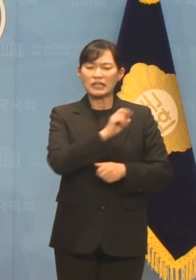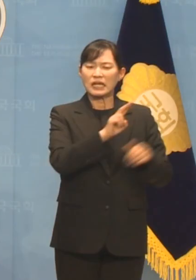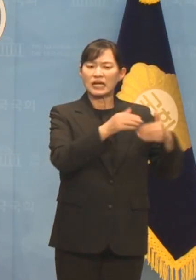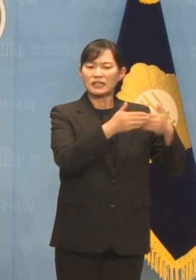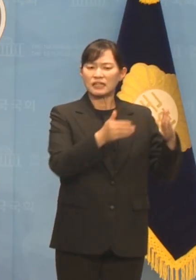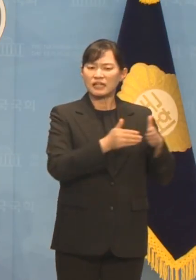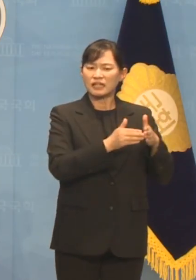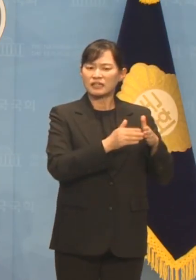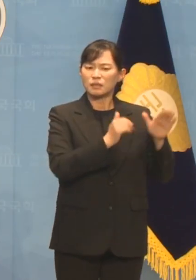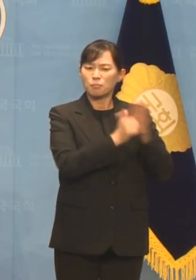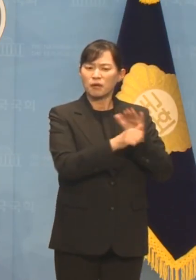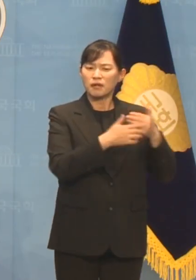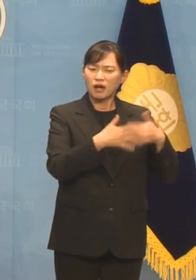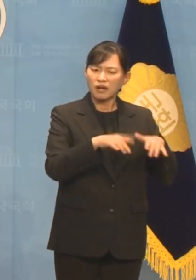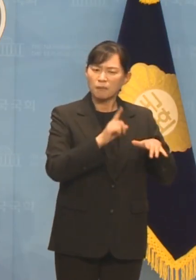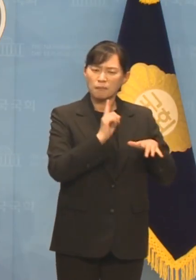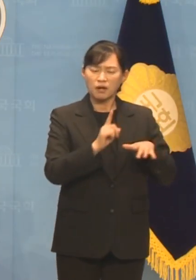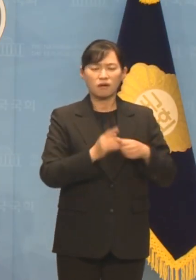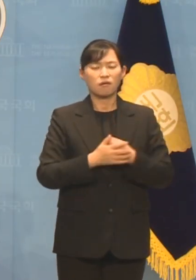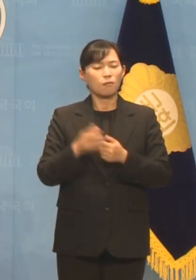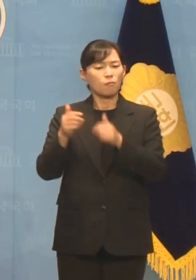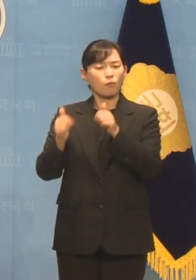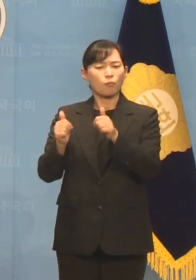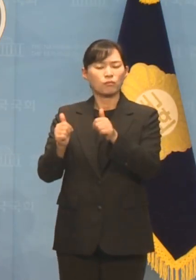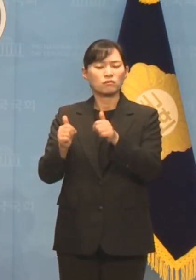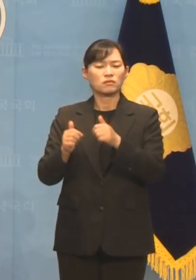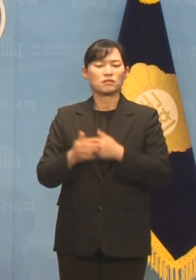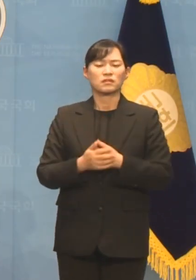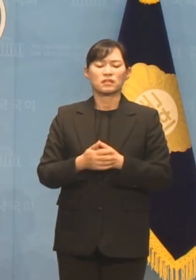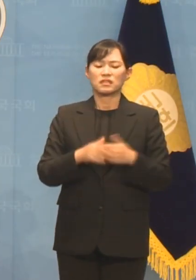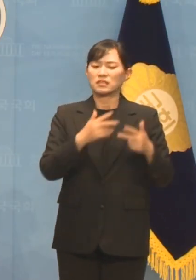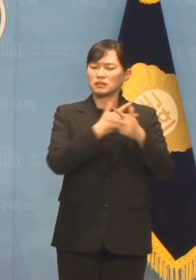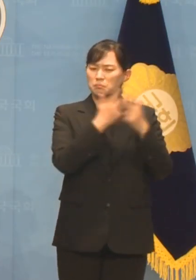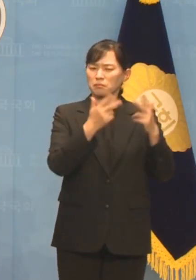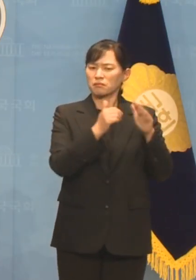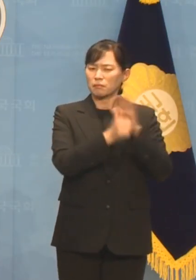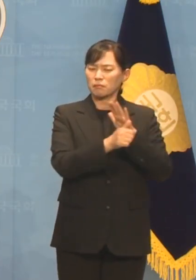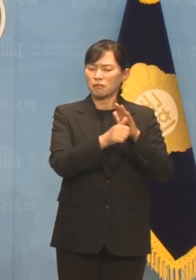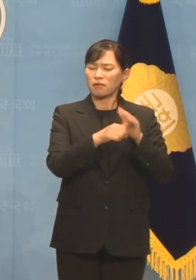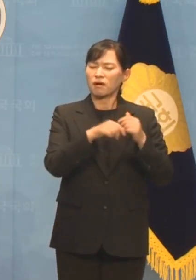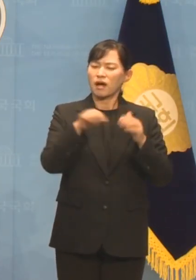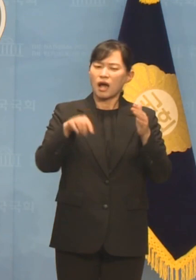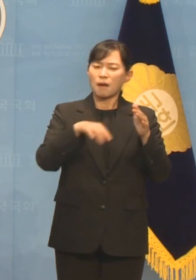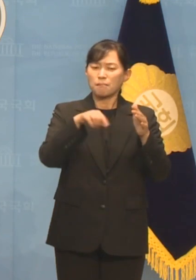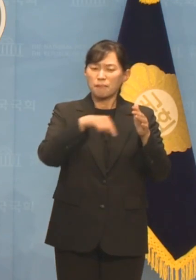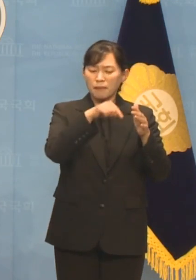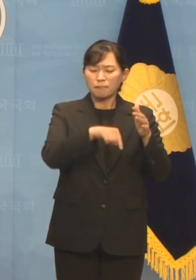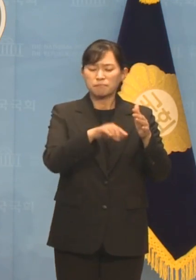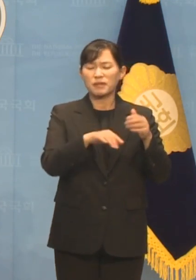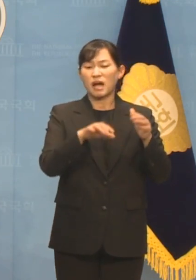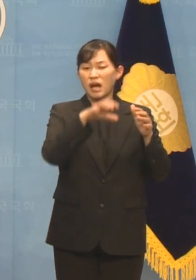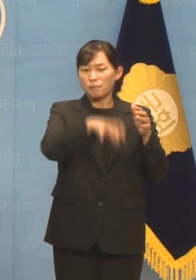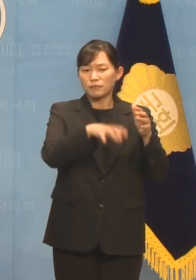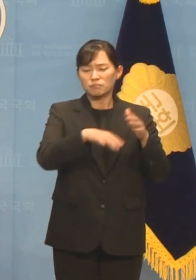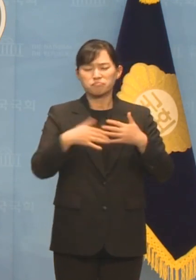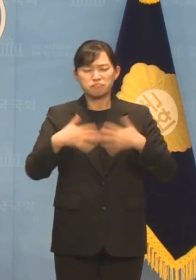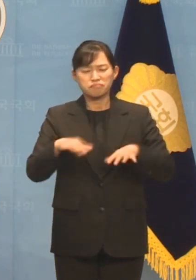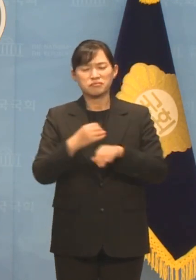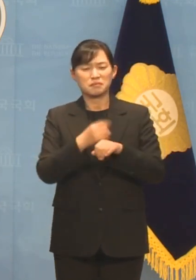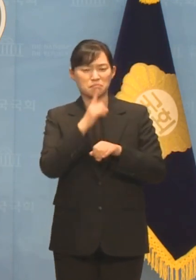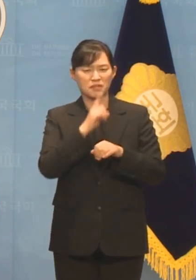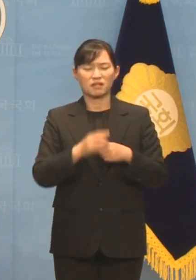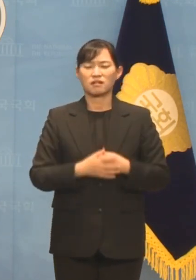식의 발언을 했고 다른 패널은 법원이 이재명 대표 앞에 무력하다는 등의 표현으로 조롱하고 부정적 이미지를